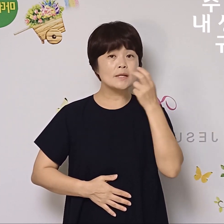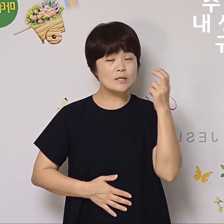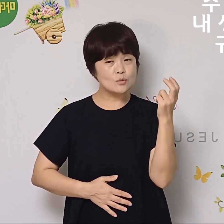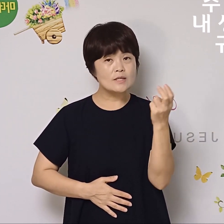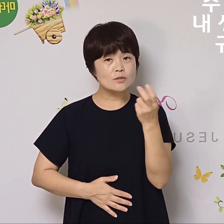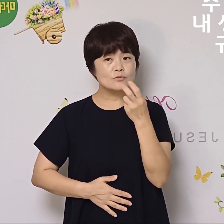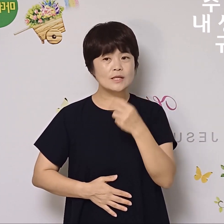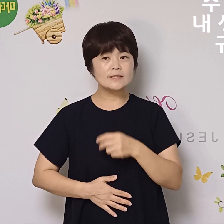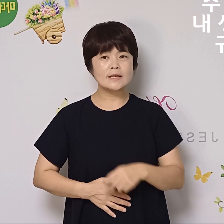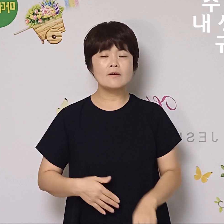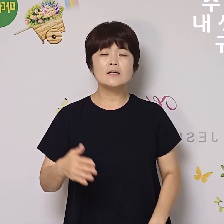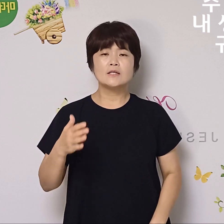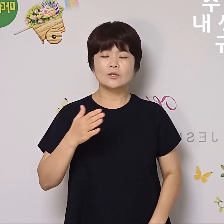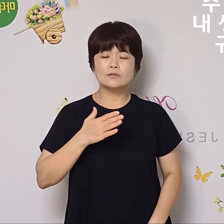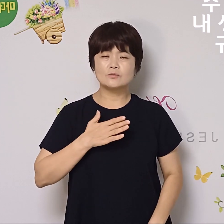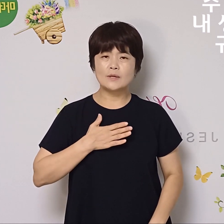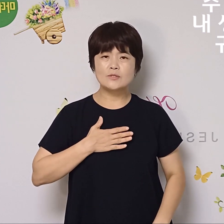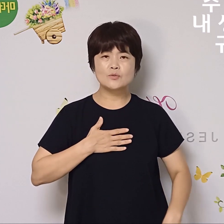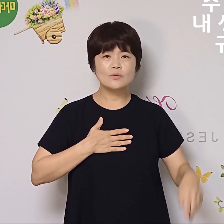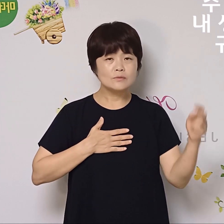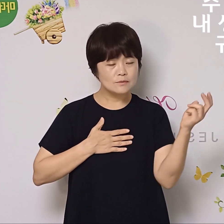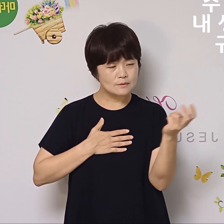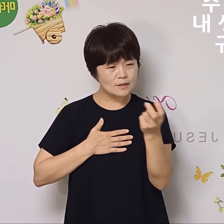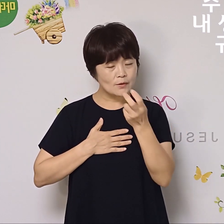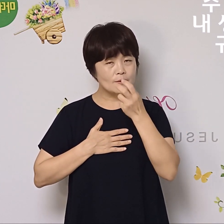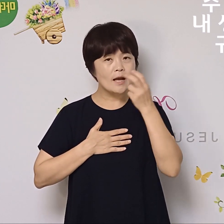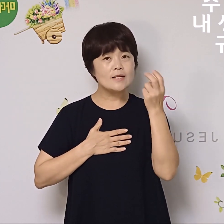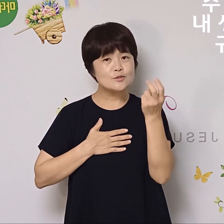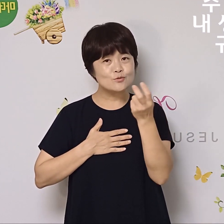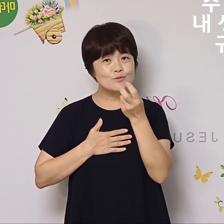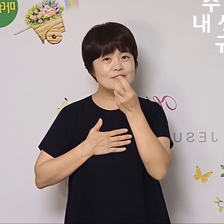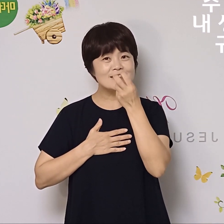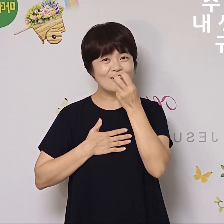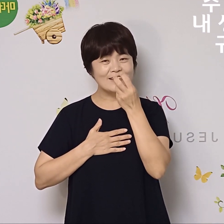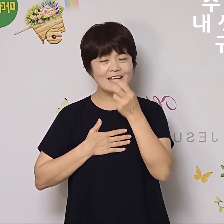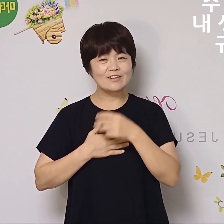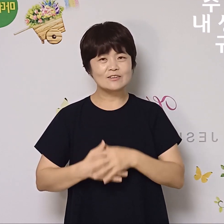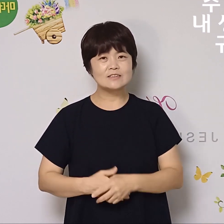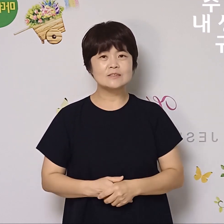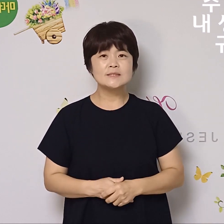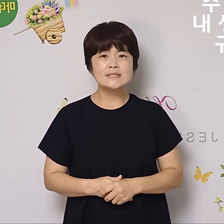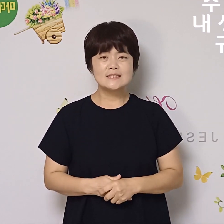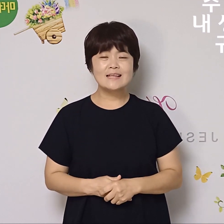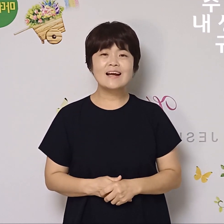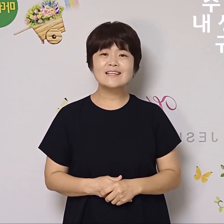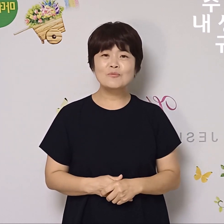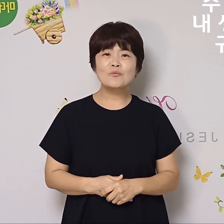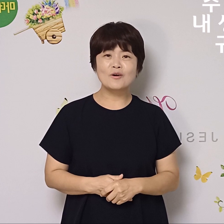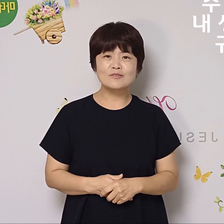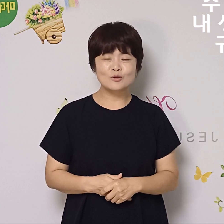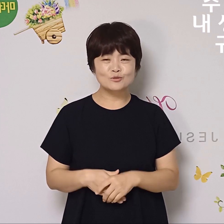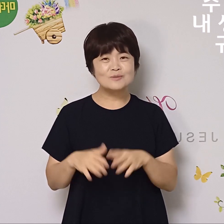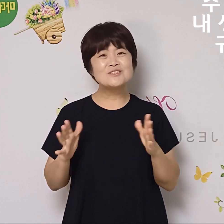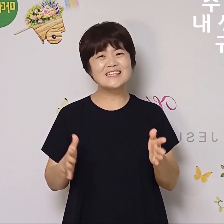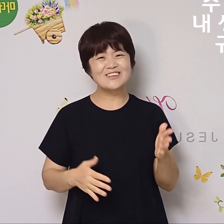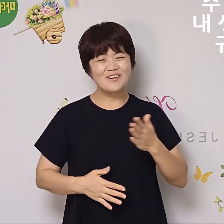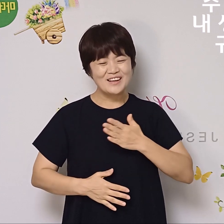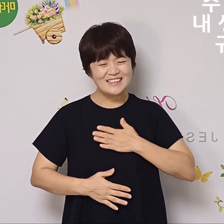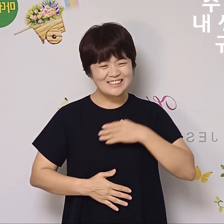계속 하셔도 되는데요. 저는 왼손 이렇게 할 수도 있을 것 같아요. 촬영하다 보면 저도 심지어서